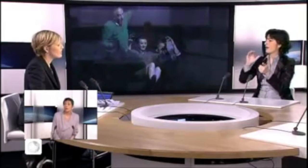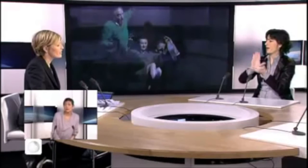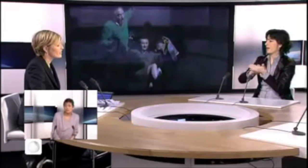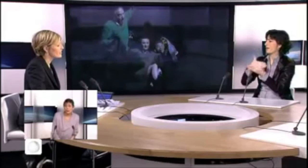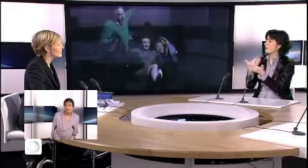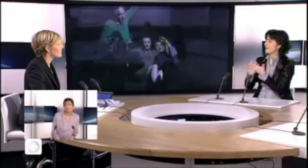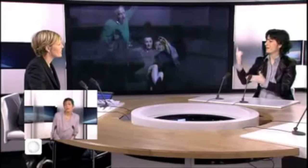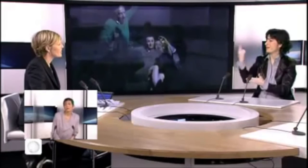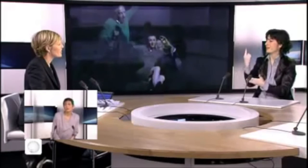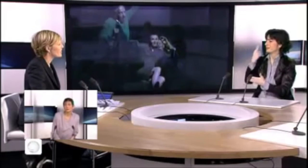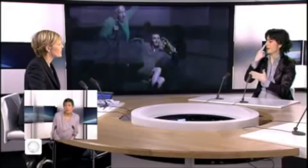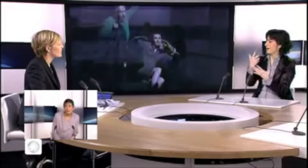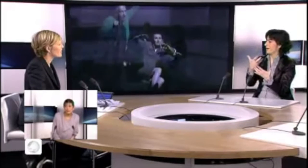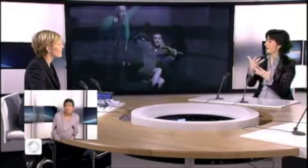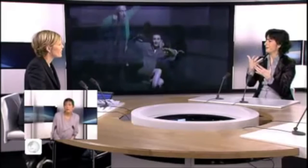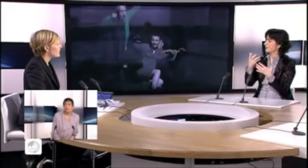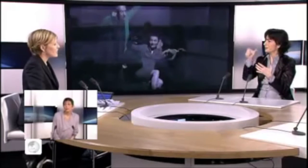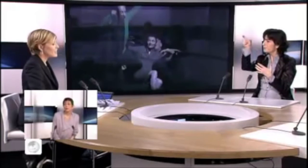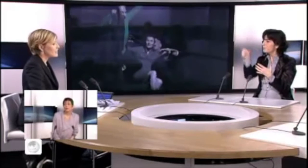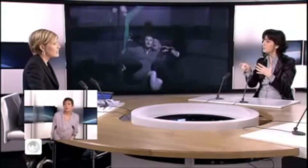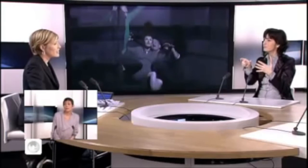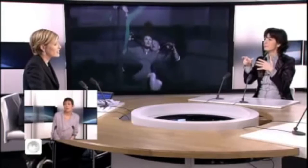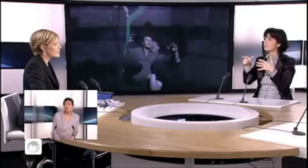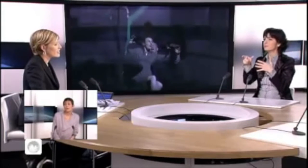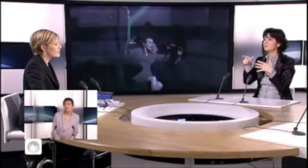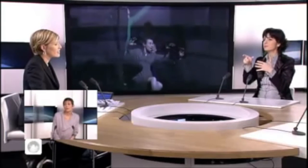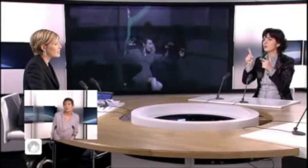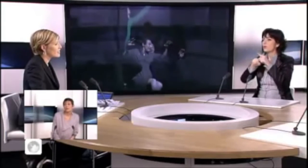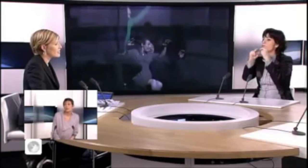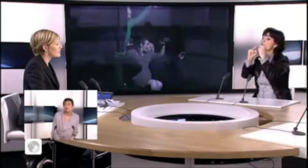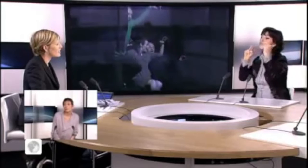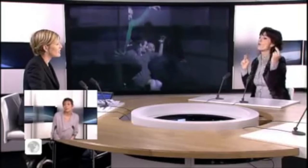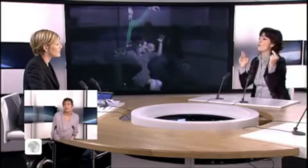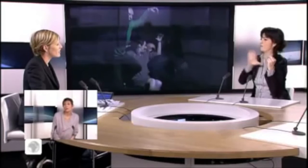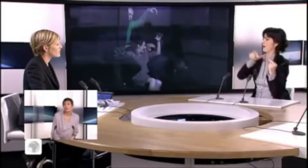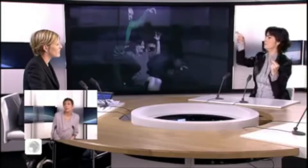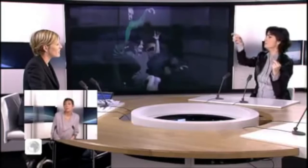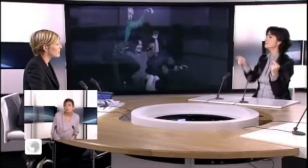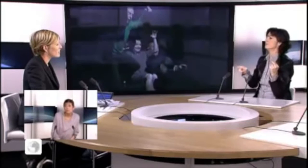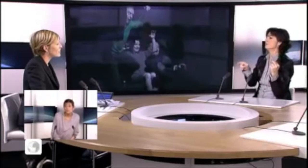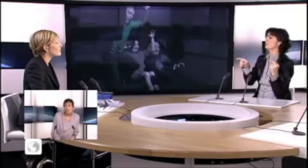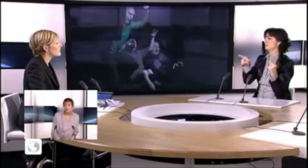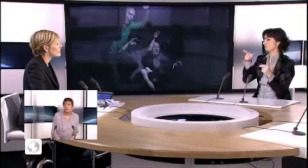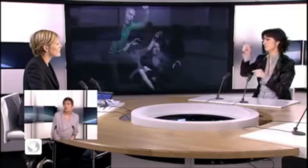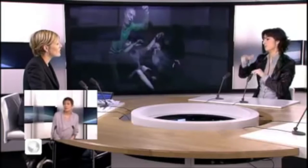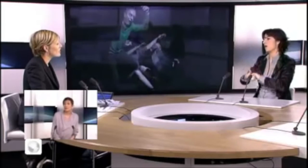passe par l'intermédiaire de cet interprète. Et c'est vrai que c'est une personne, l'interprète, et en fait, c'est un pont. C'est la personne qui